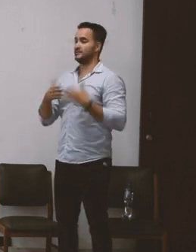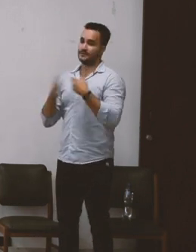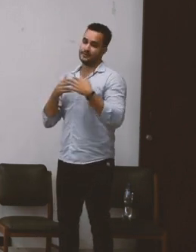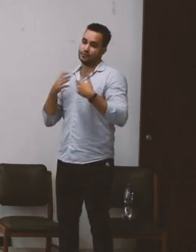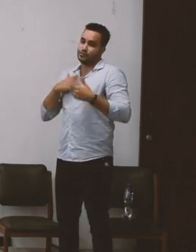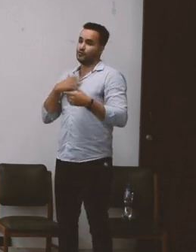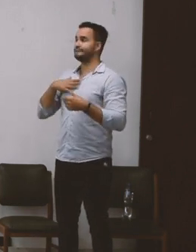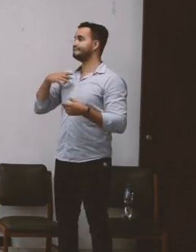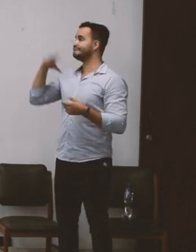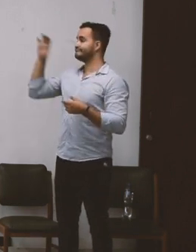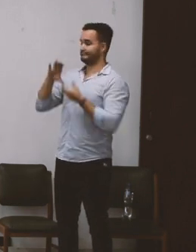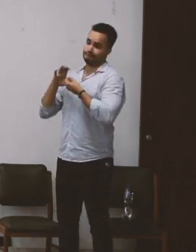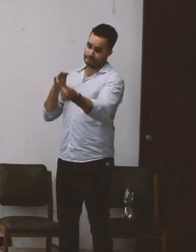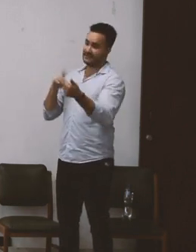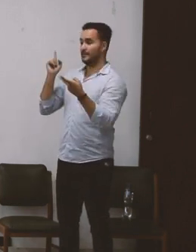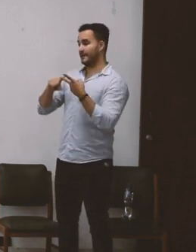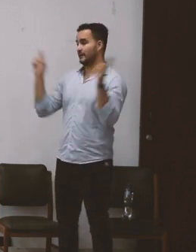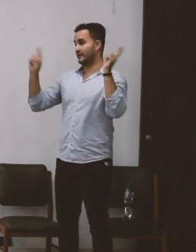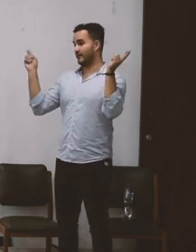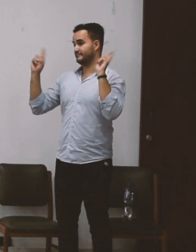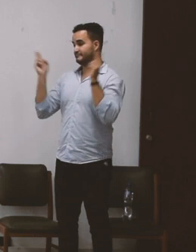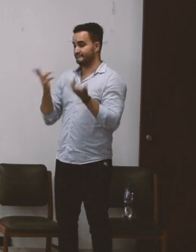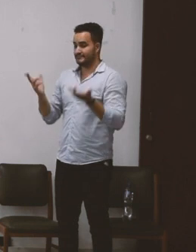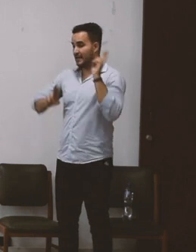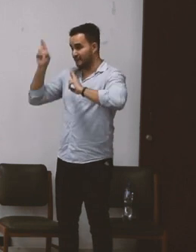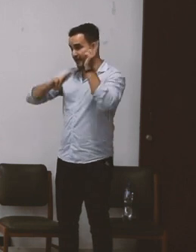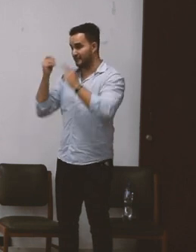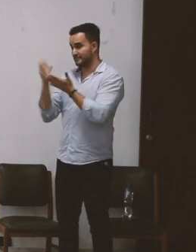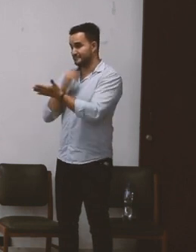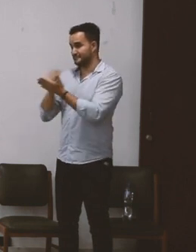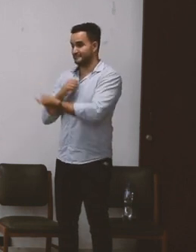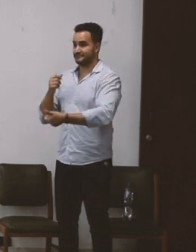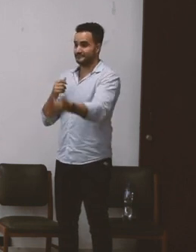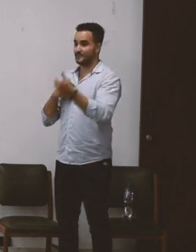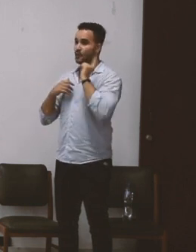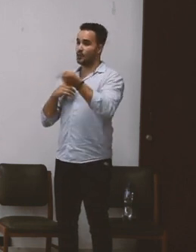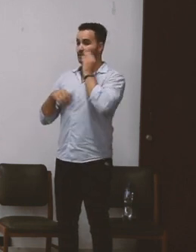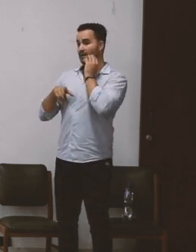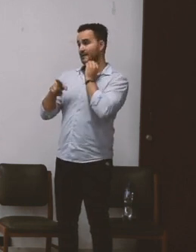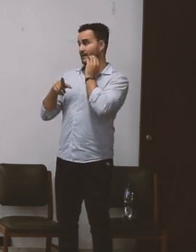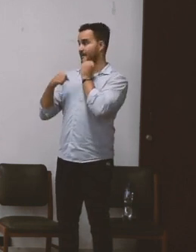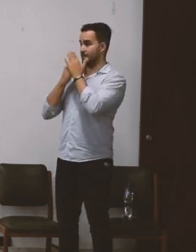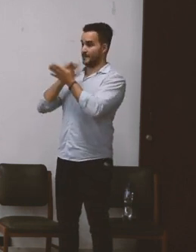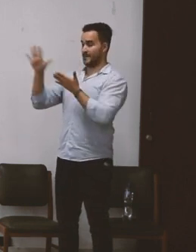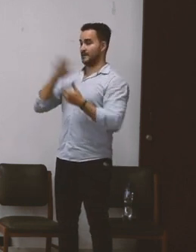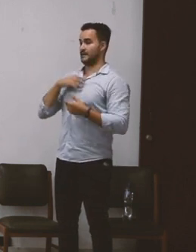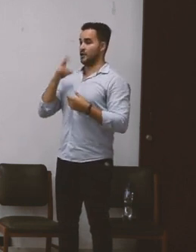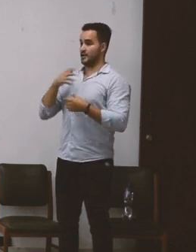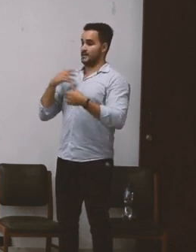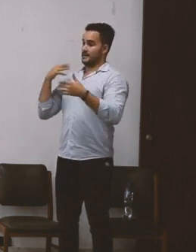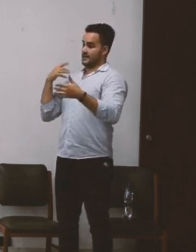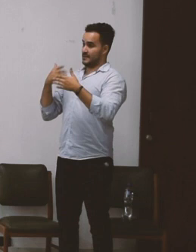boletos de las rifas anuales, porque pues de esas cosas que tengo que hacer es porque le dieron el 15% de la beca y cada año en diciembre tengo